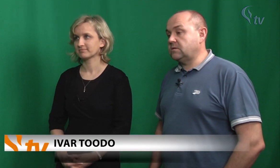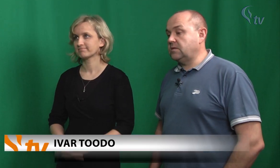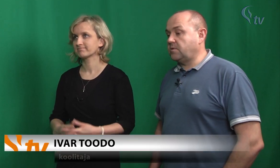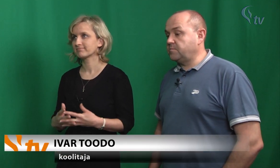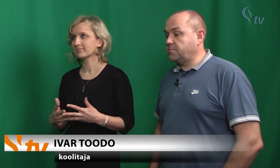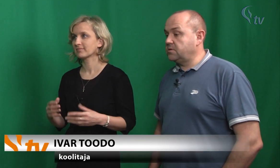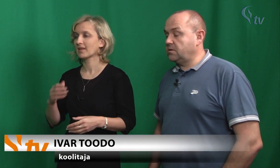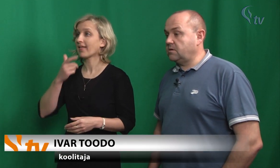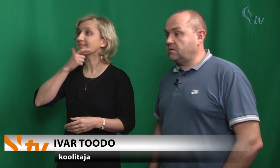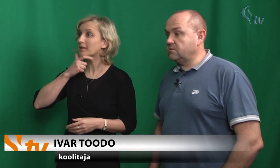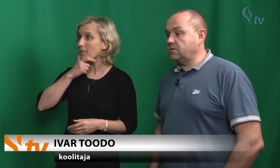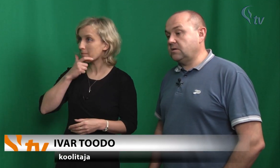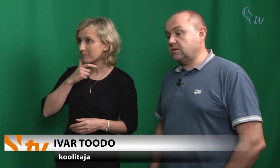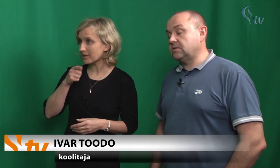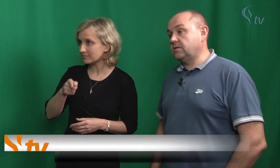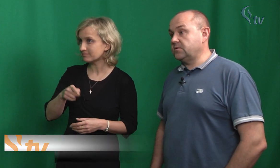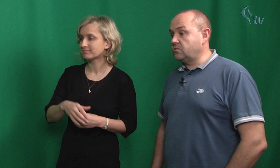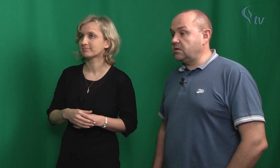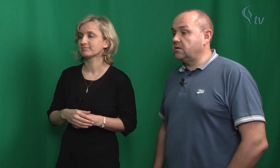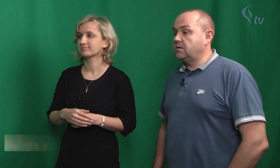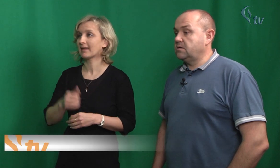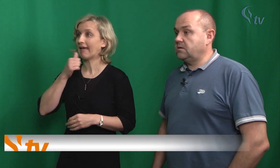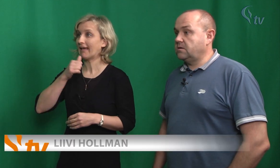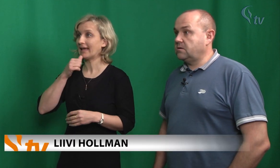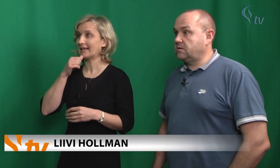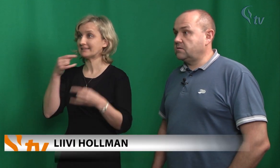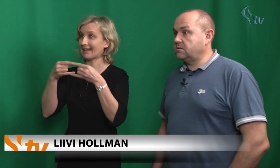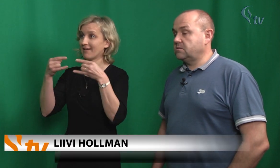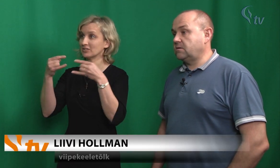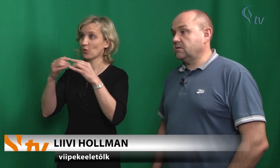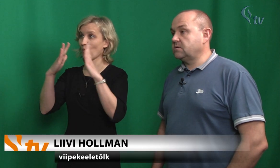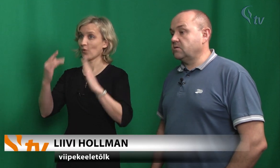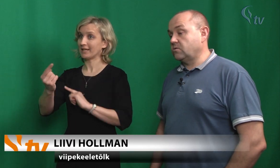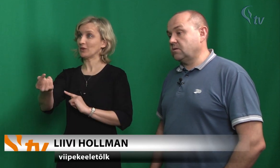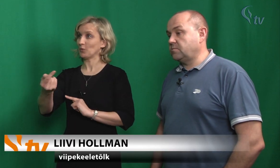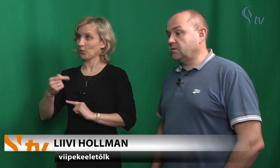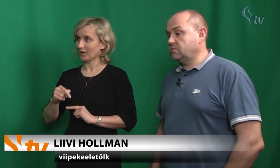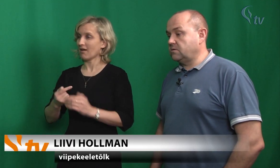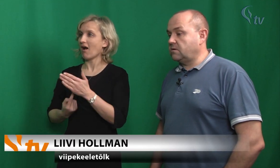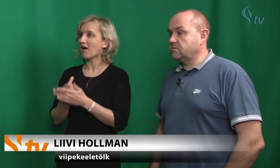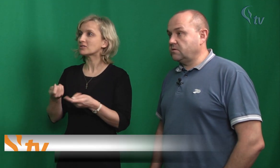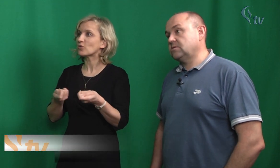Tiit Papp ja tuli Eesti Televisiooni ja hakkas seal korraldama aktuaalse